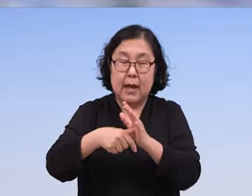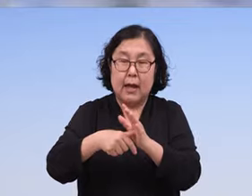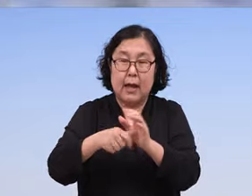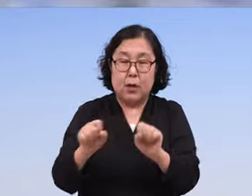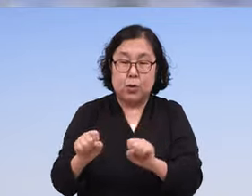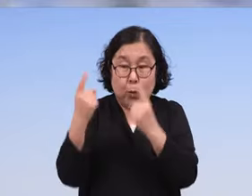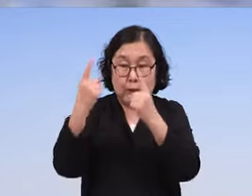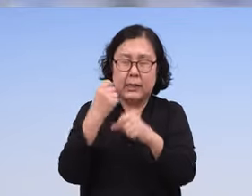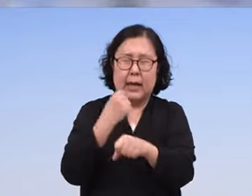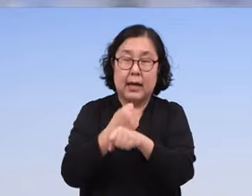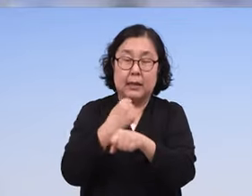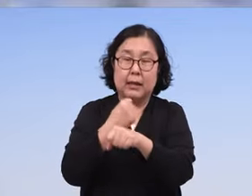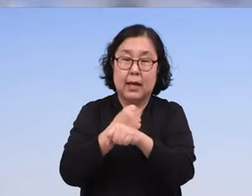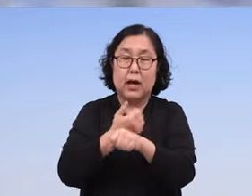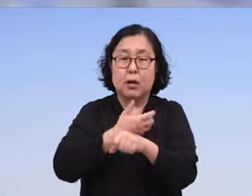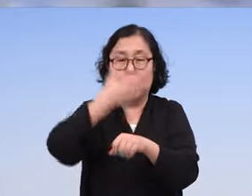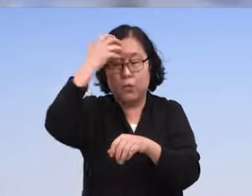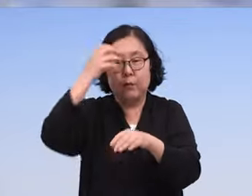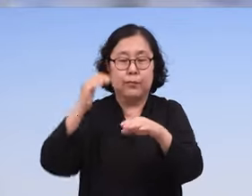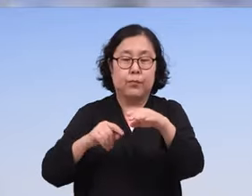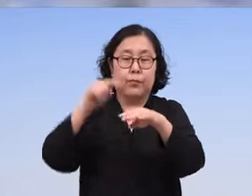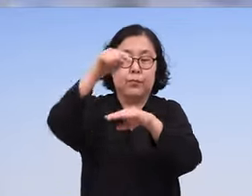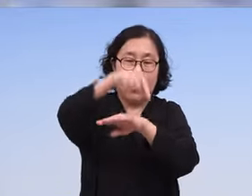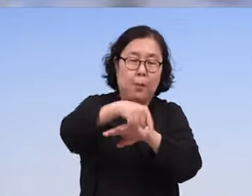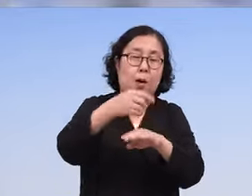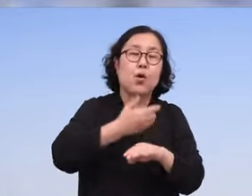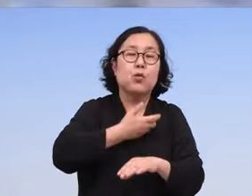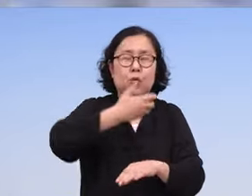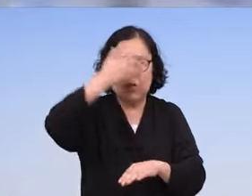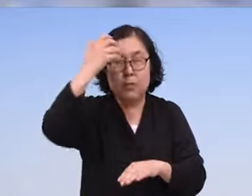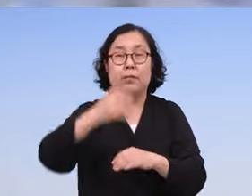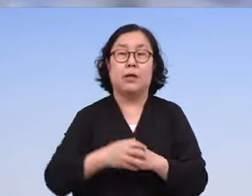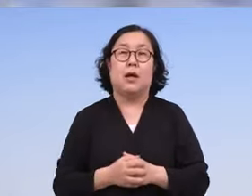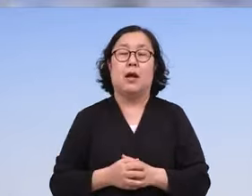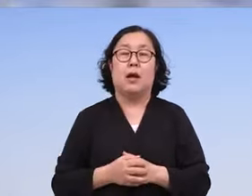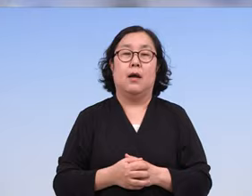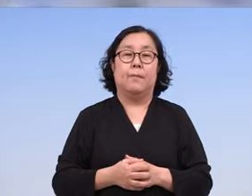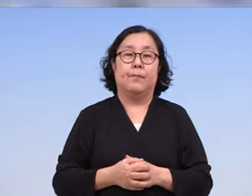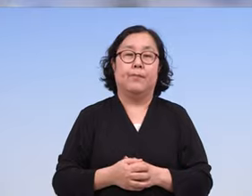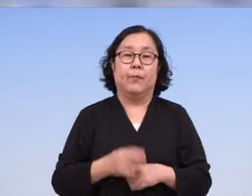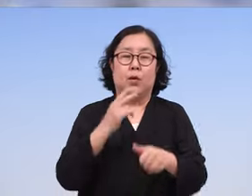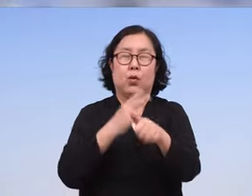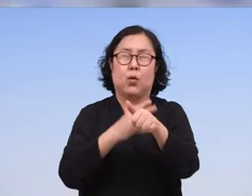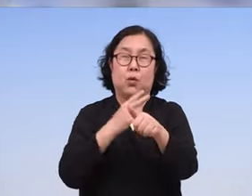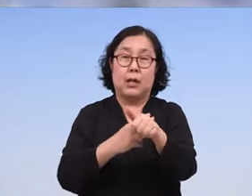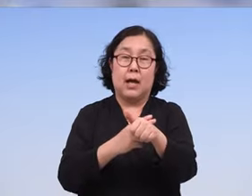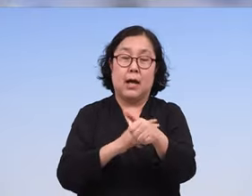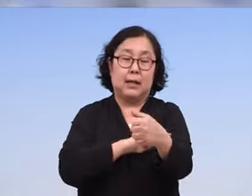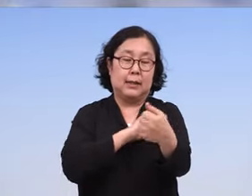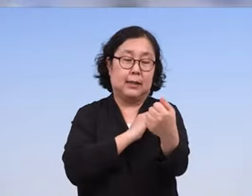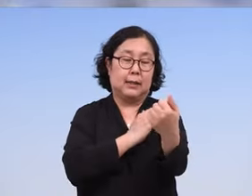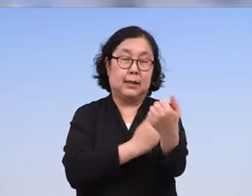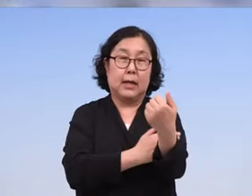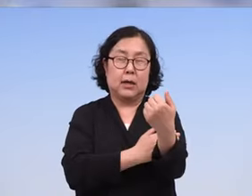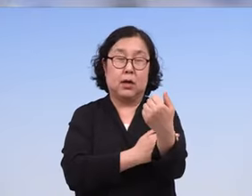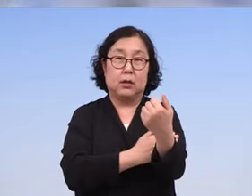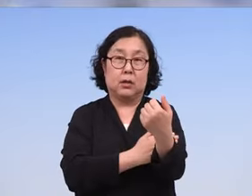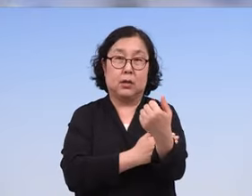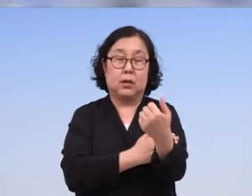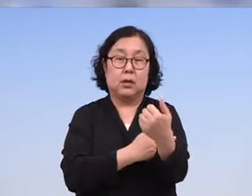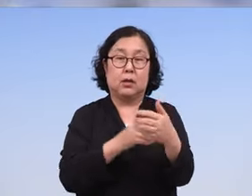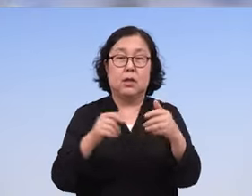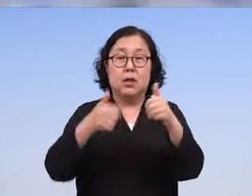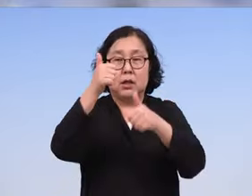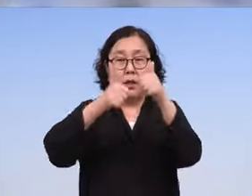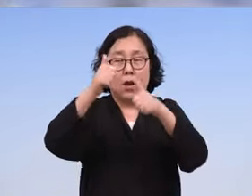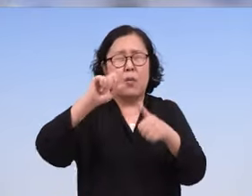꿈이야. 이게 무슨 이야기입니까? 여기 학교 선생님들 계시잖아요. 이 교사 자격증, 교원 자격증 시험 이거